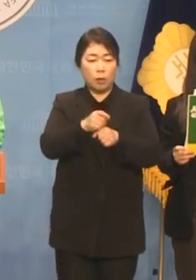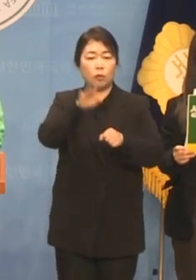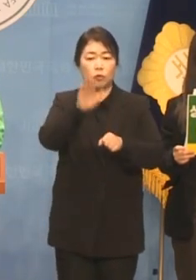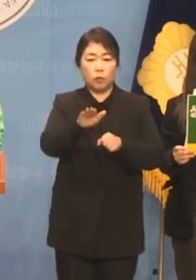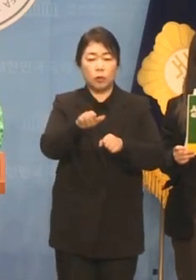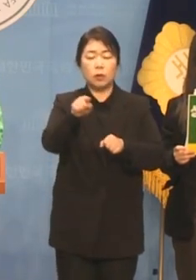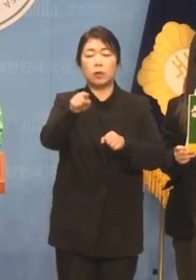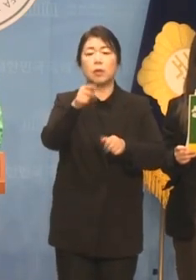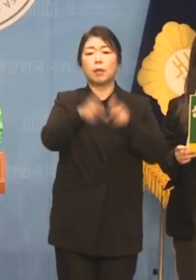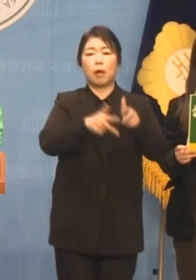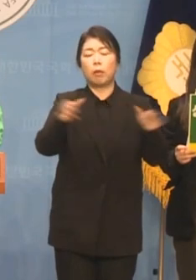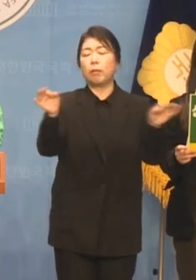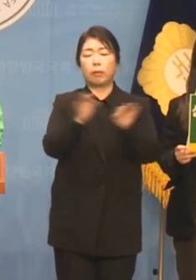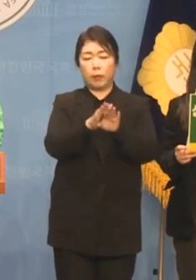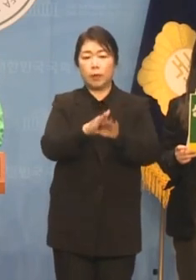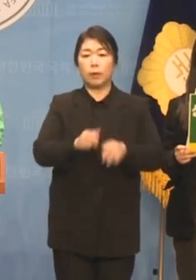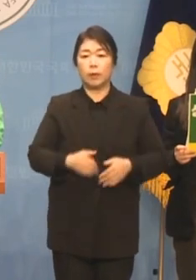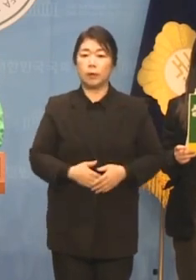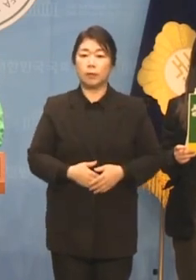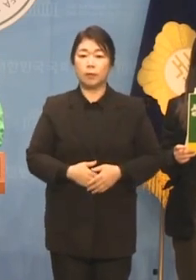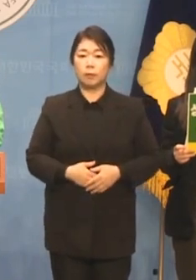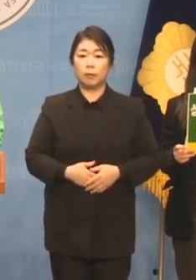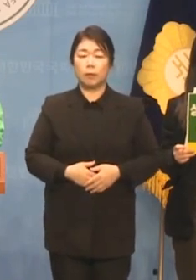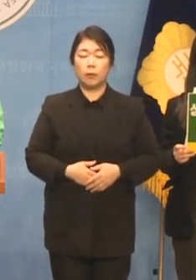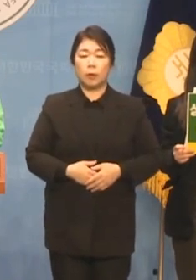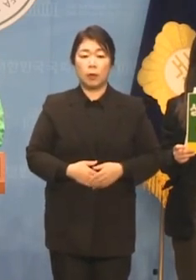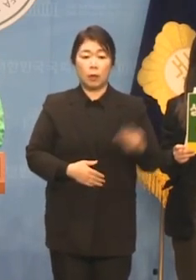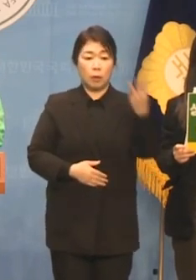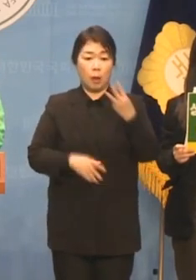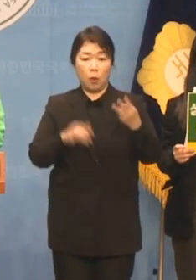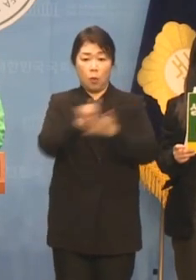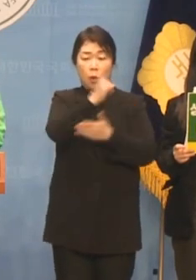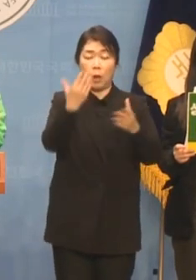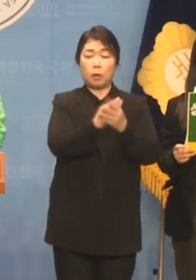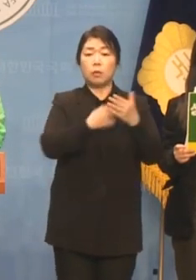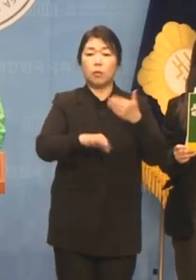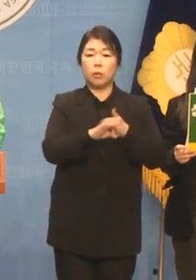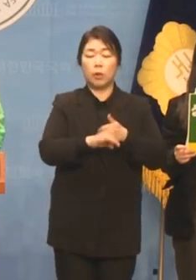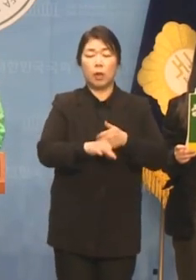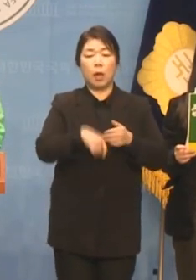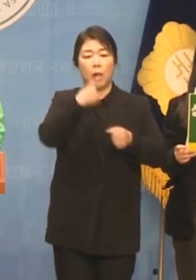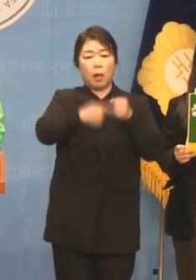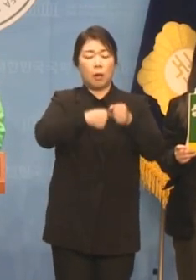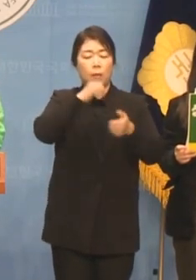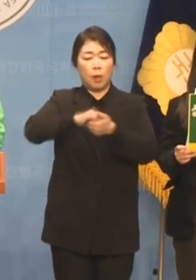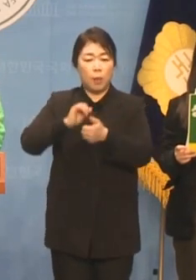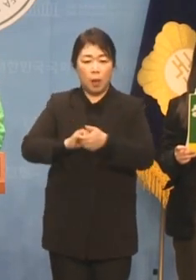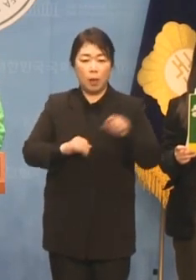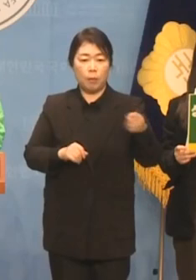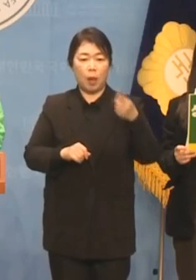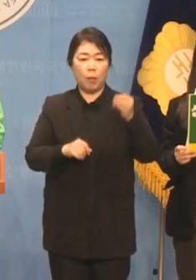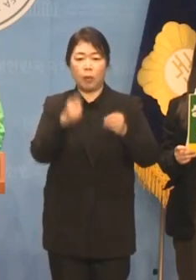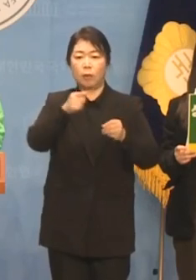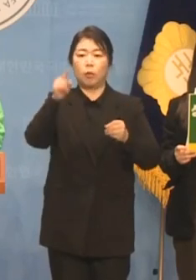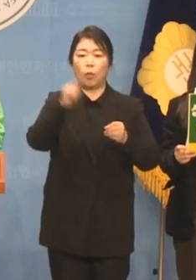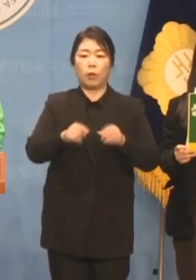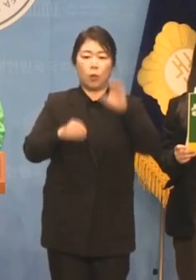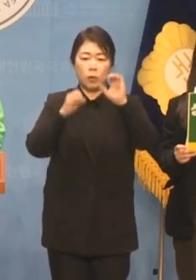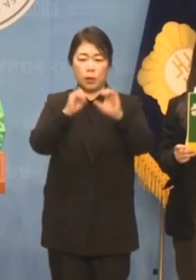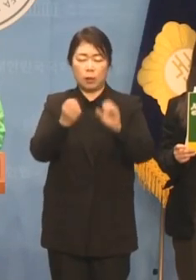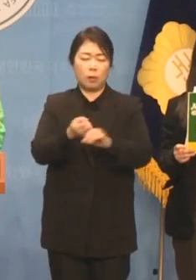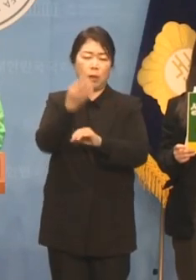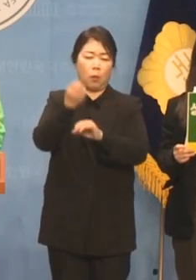사업을 백지화 할 것입니다 새 공항이 다 지어지면 해마다 100만 톤의 온실가스가 배출될 것으로 추산됩니다